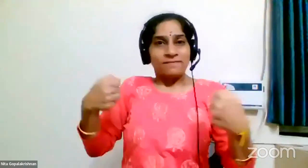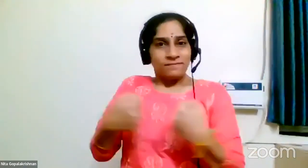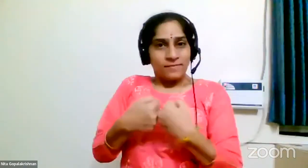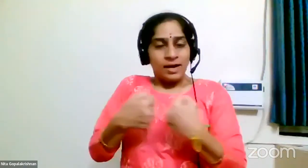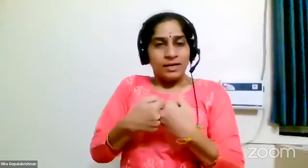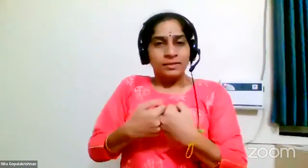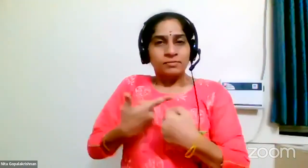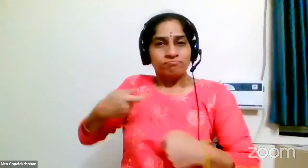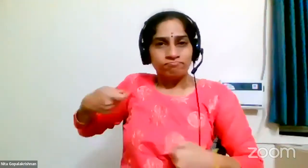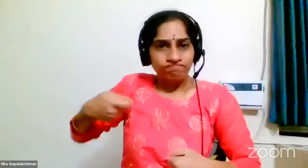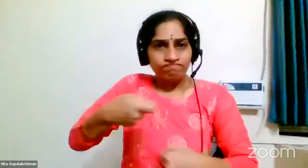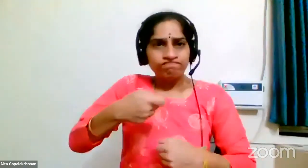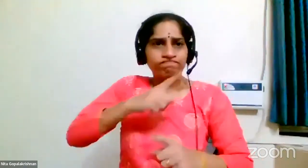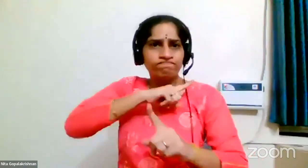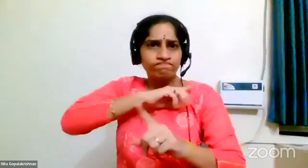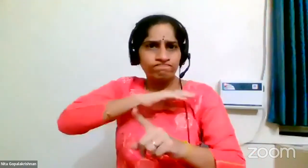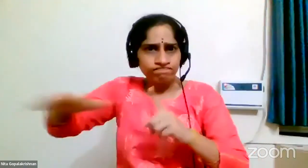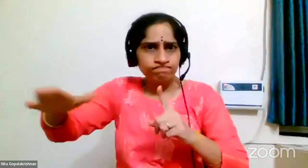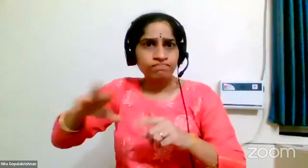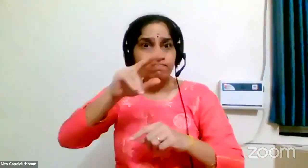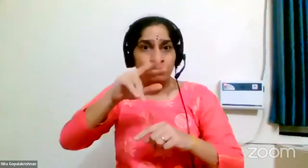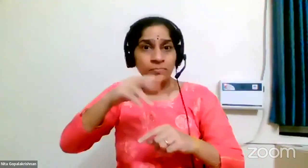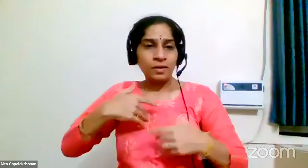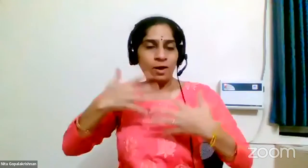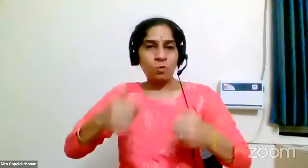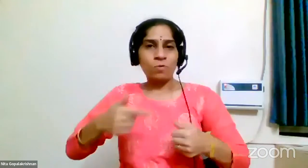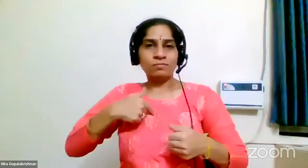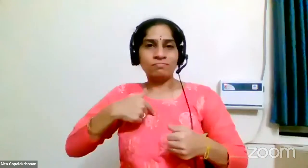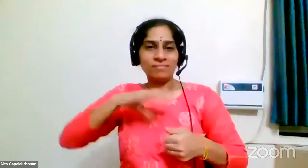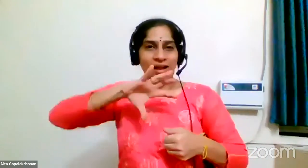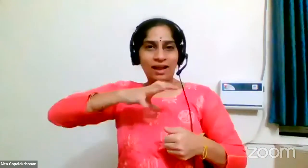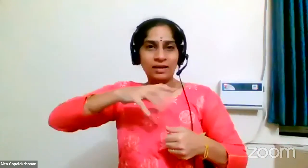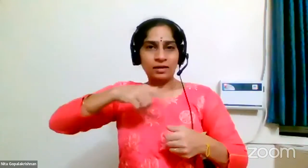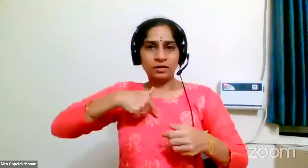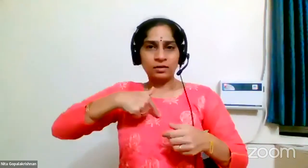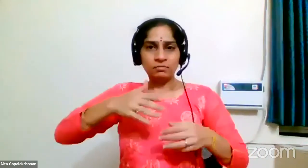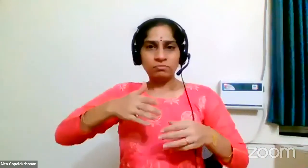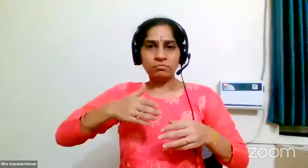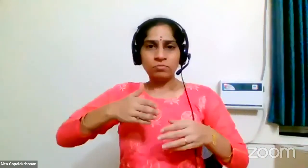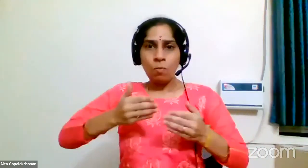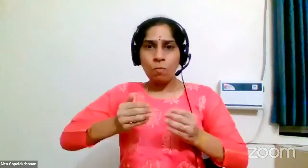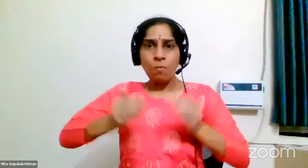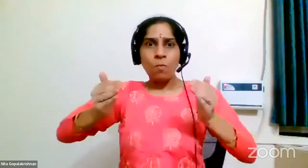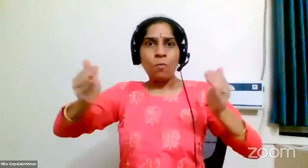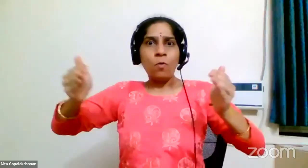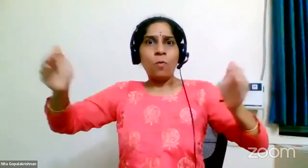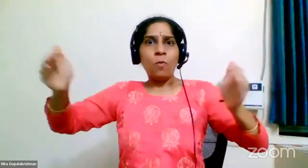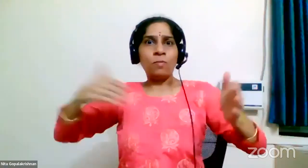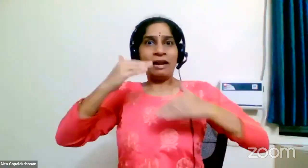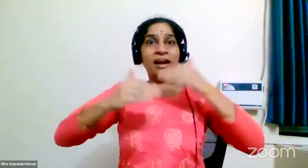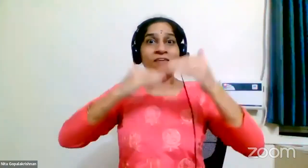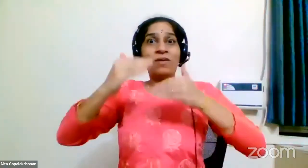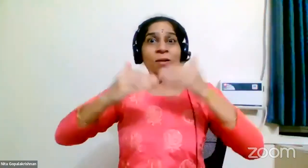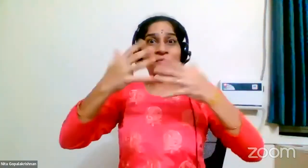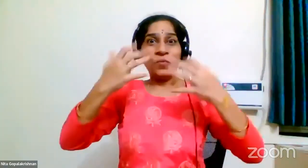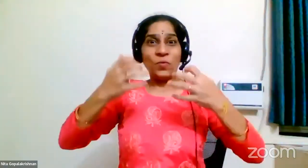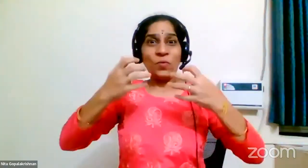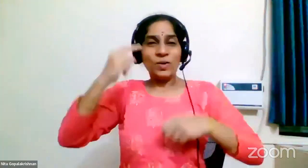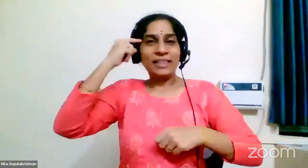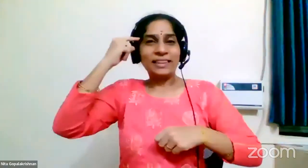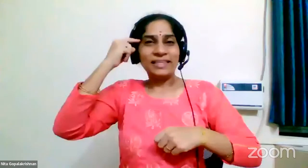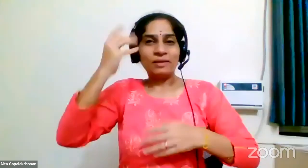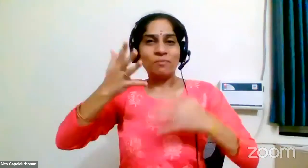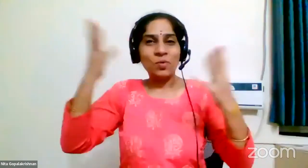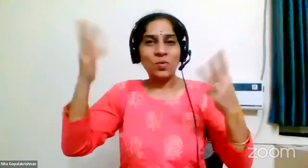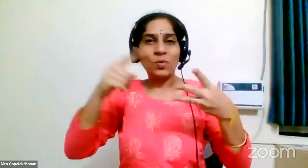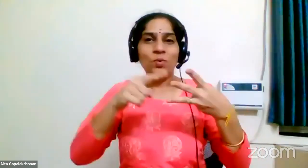और अपनी राज्य की सीमाओं को बढ़ाने के लिए कुछ भी करने के लिए तैयार रहता है। तो हमेशा ऐसा राजसिक